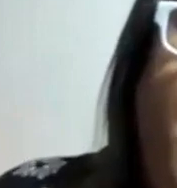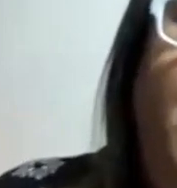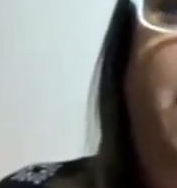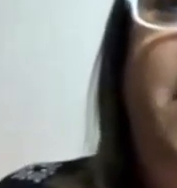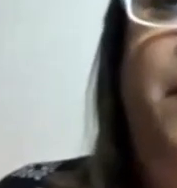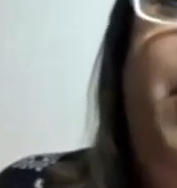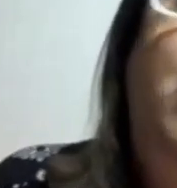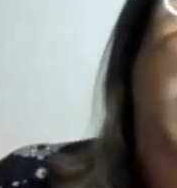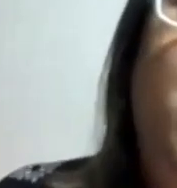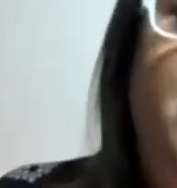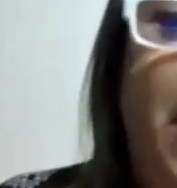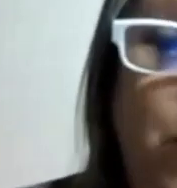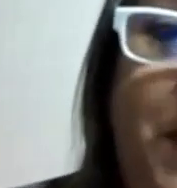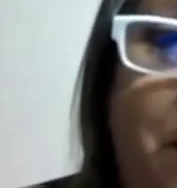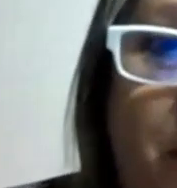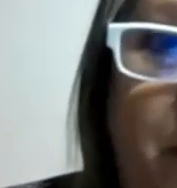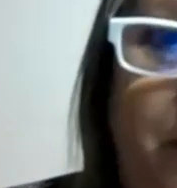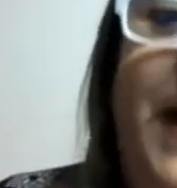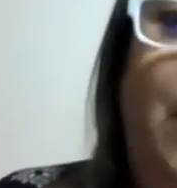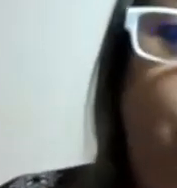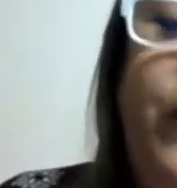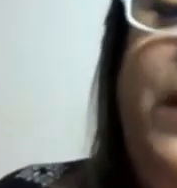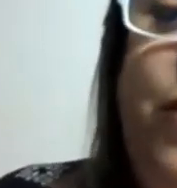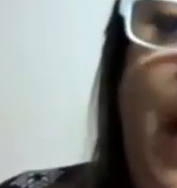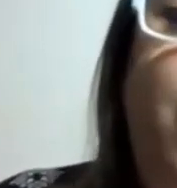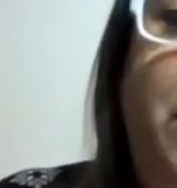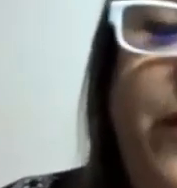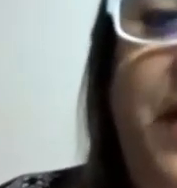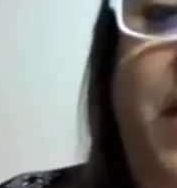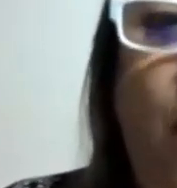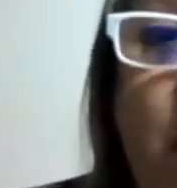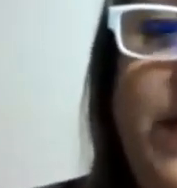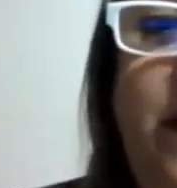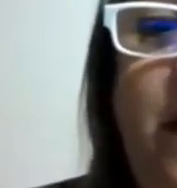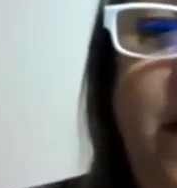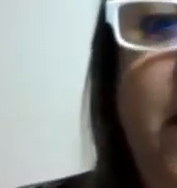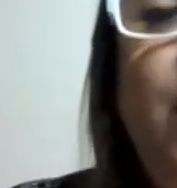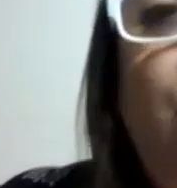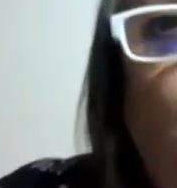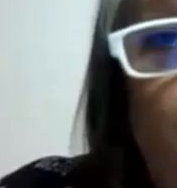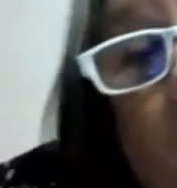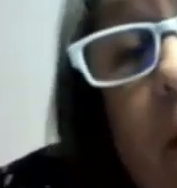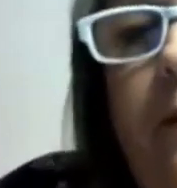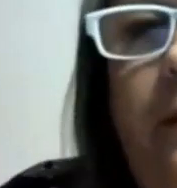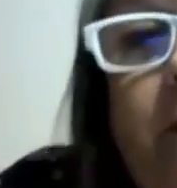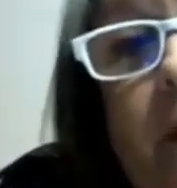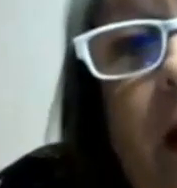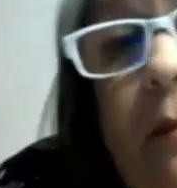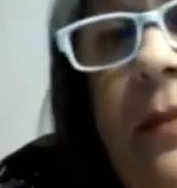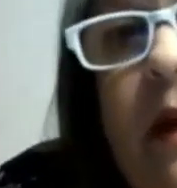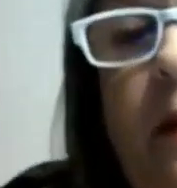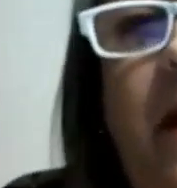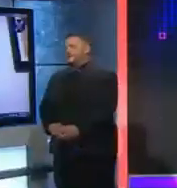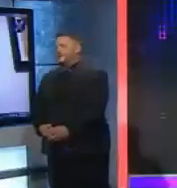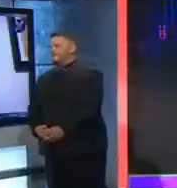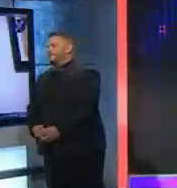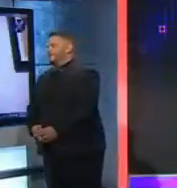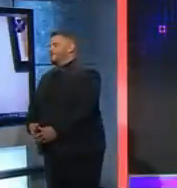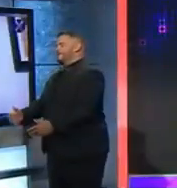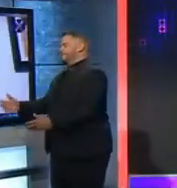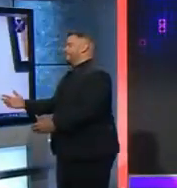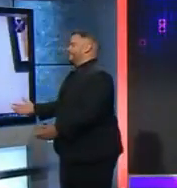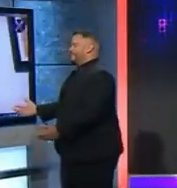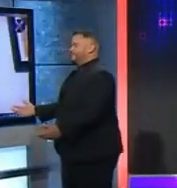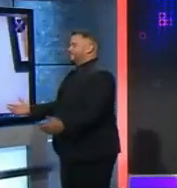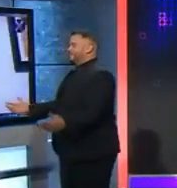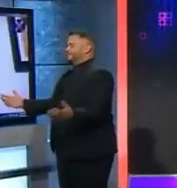a certiorari, pero tenemos que llegar al Supremo para que entonces todas las jurisdicciones y los jueces tomemos la determinación. Fiscal,